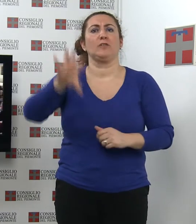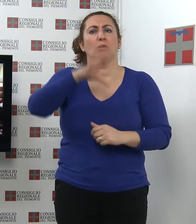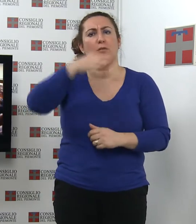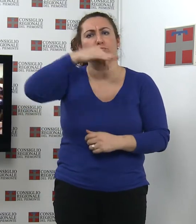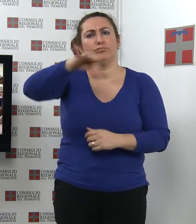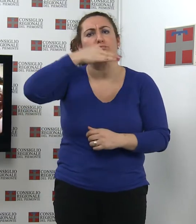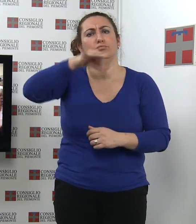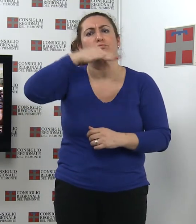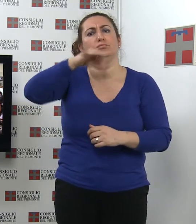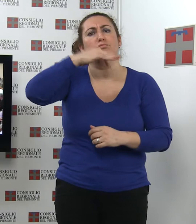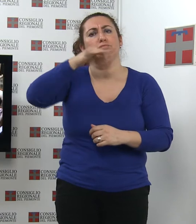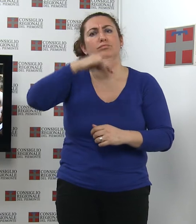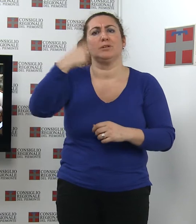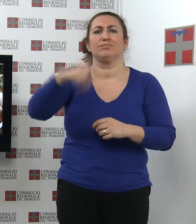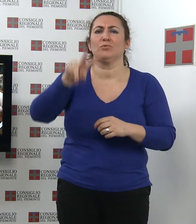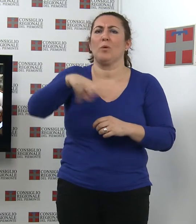relazione sugli interventi svolti nel 2013.